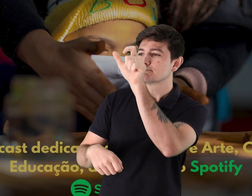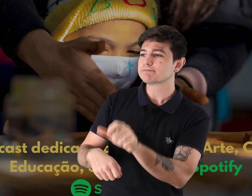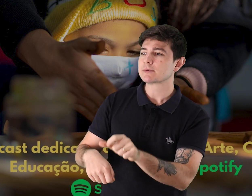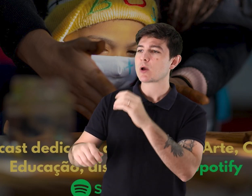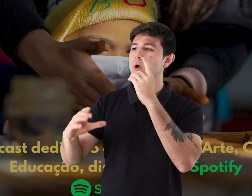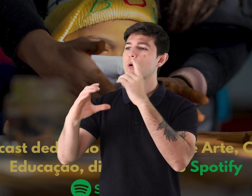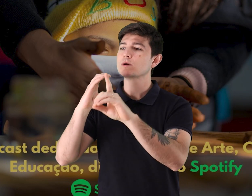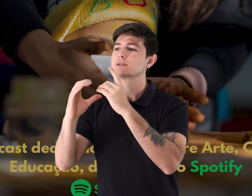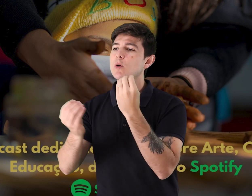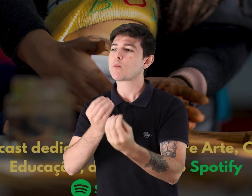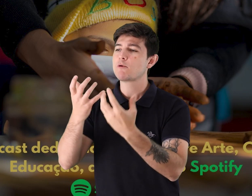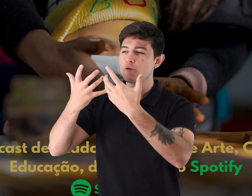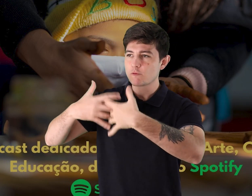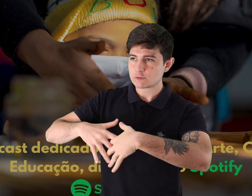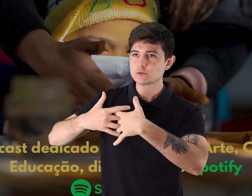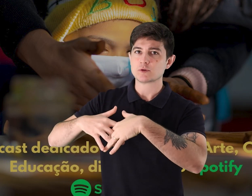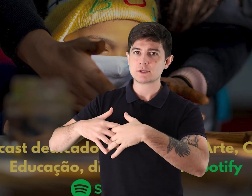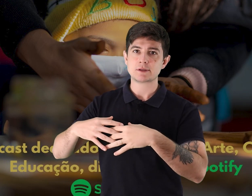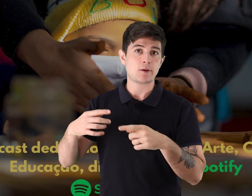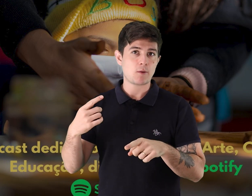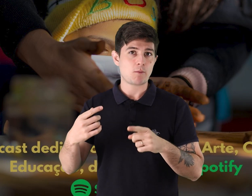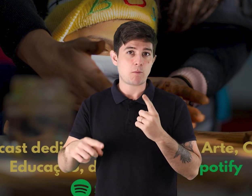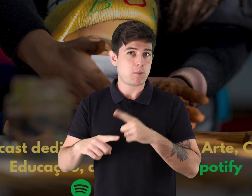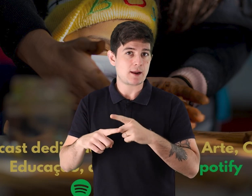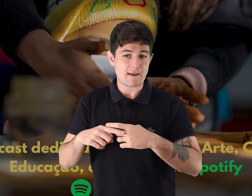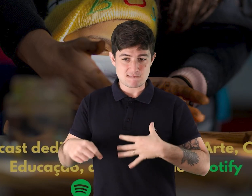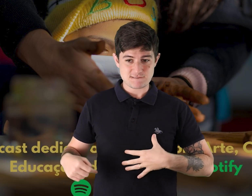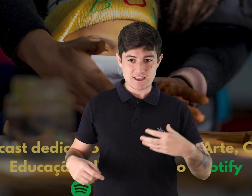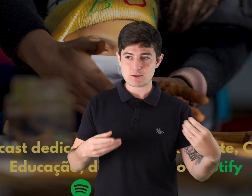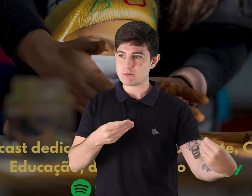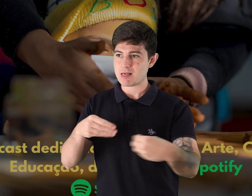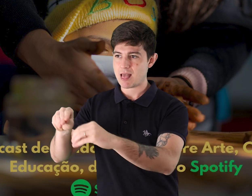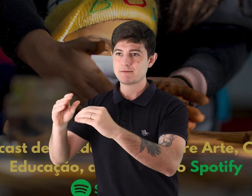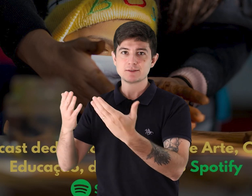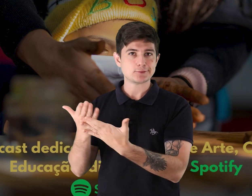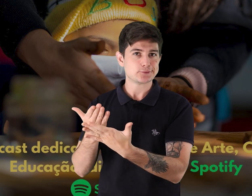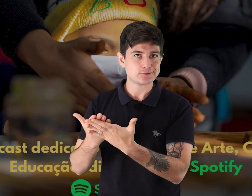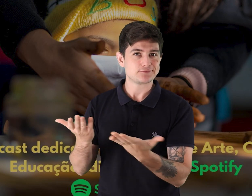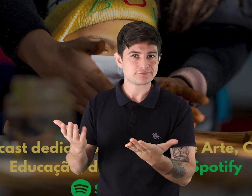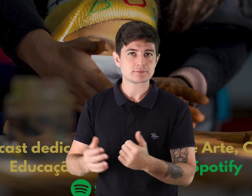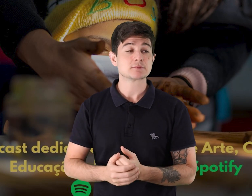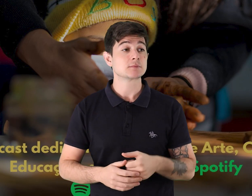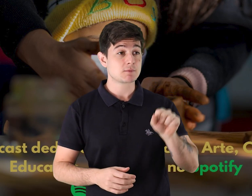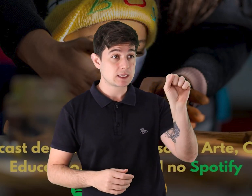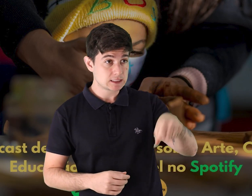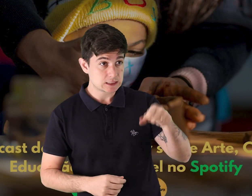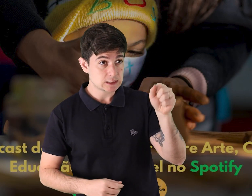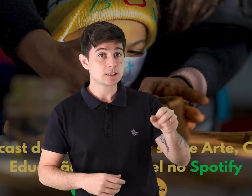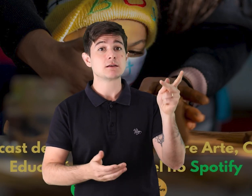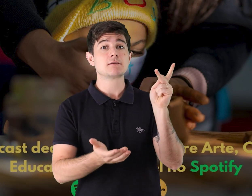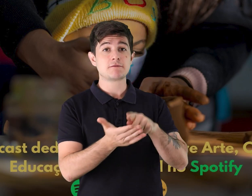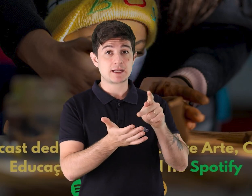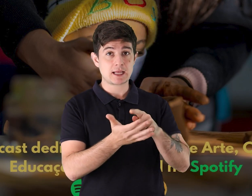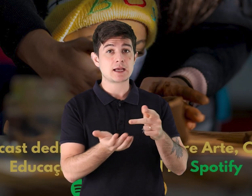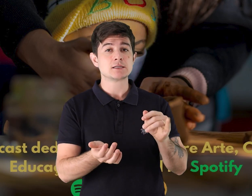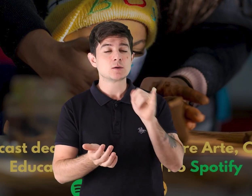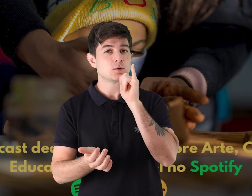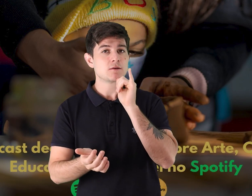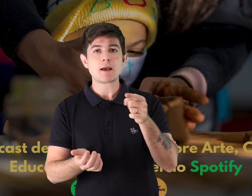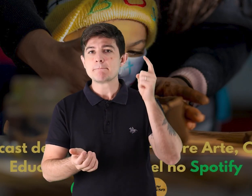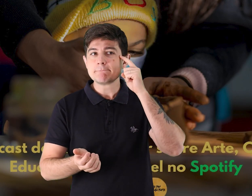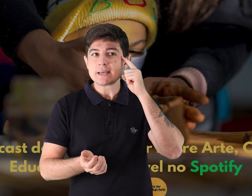filho vai estudar. Porque isso. É muito importante esse apoio. Sim. Patrícia, se você parar para